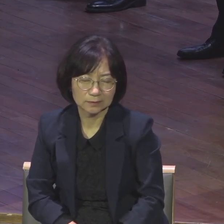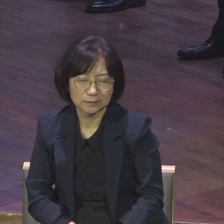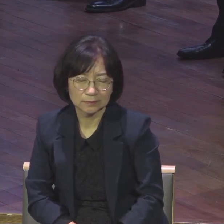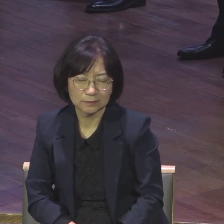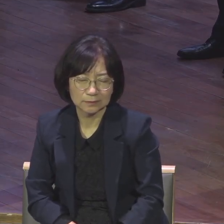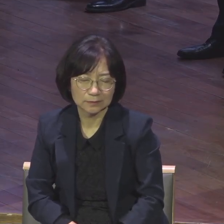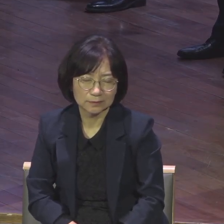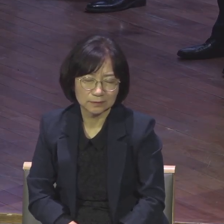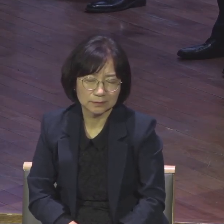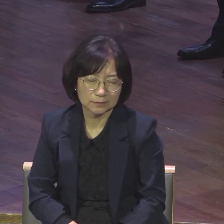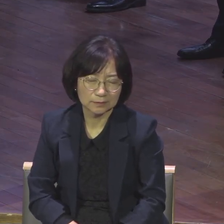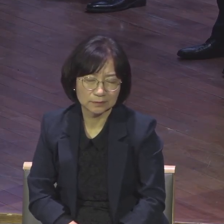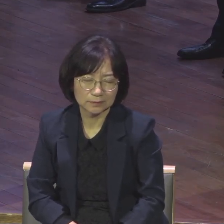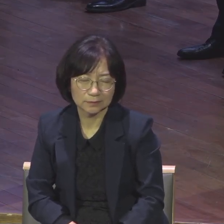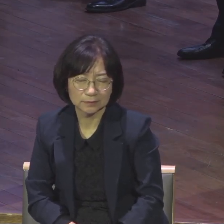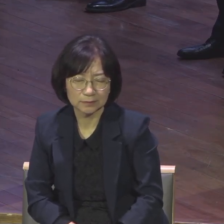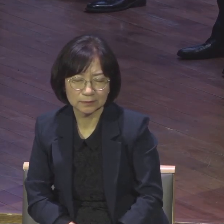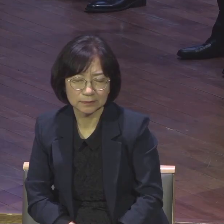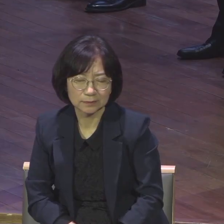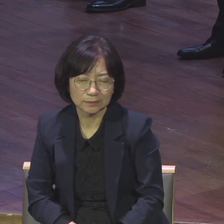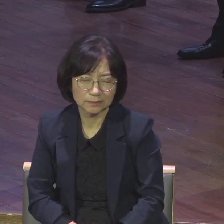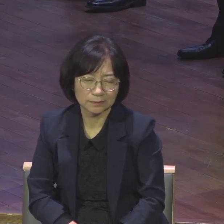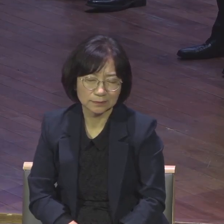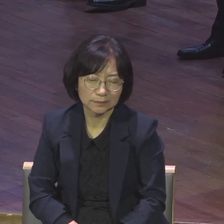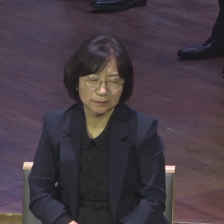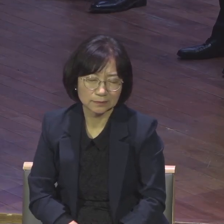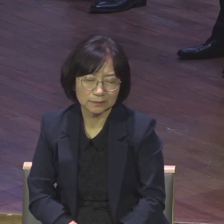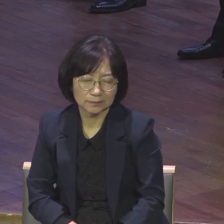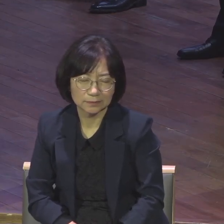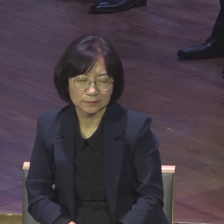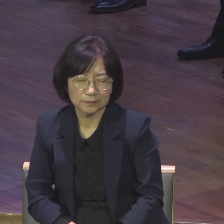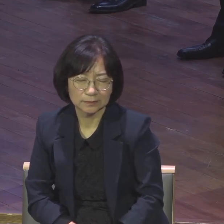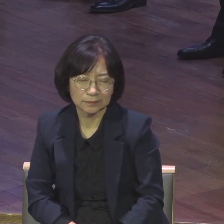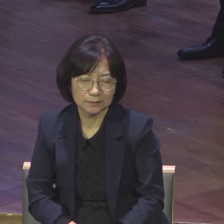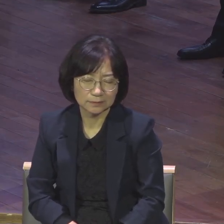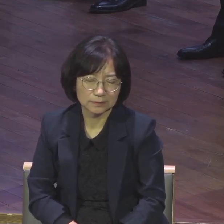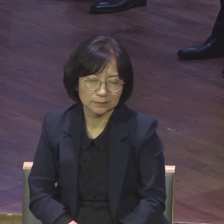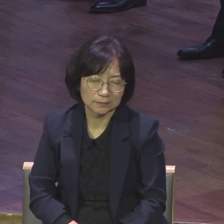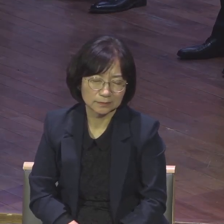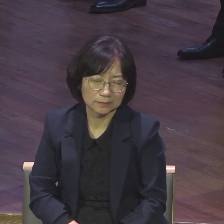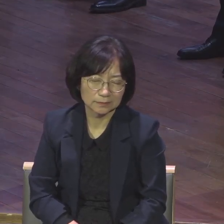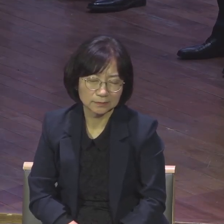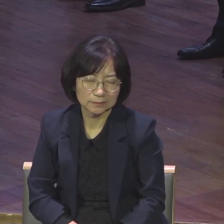가문과 가정의 소리에 모든 영적 피불림과 그 저주가